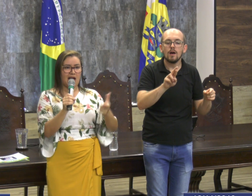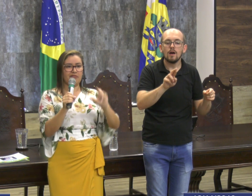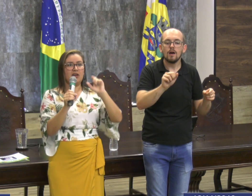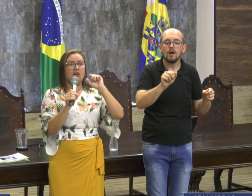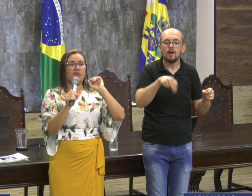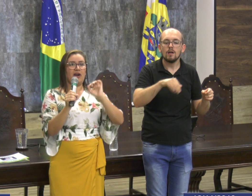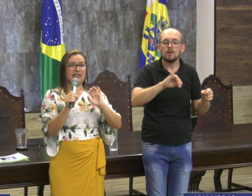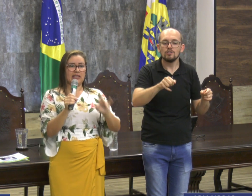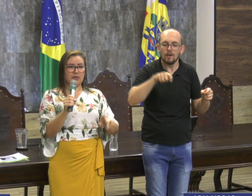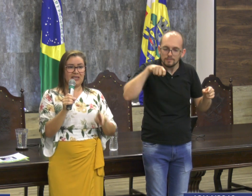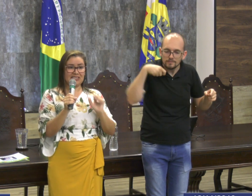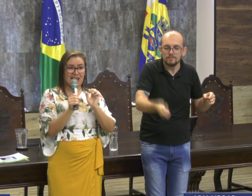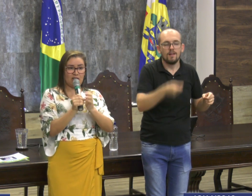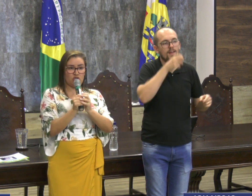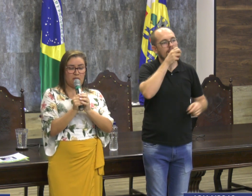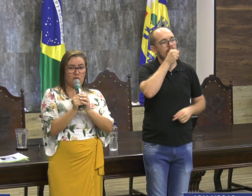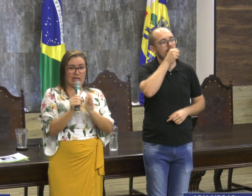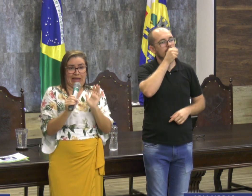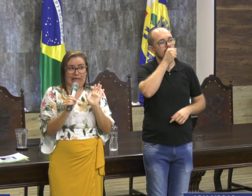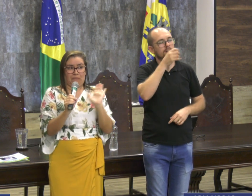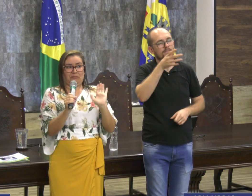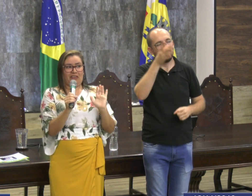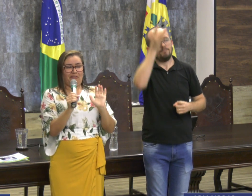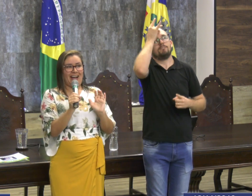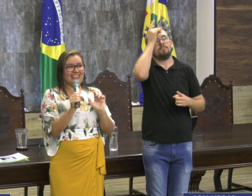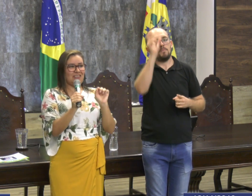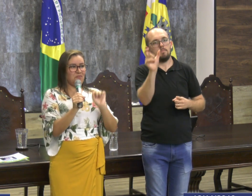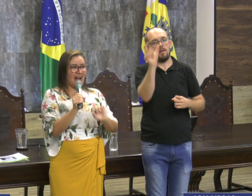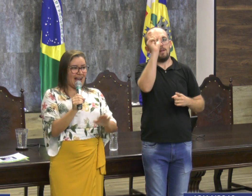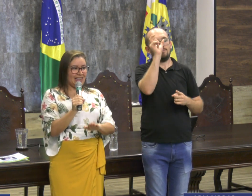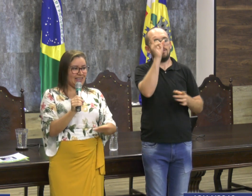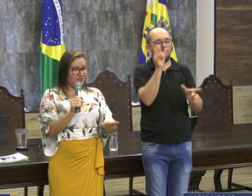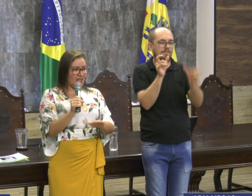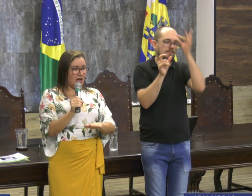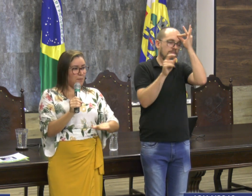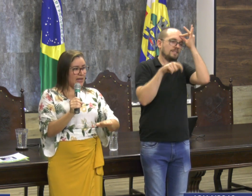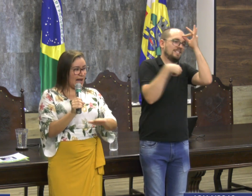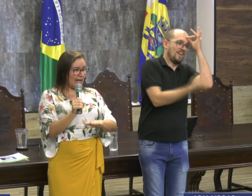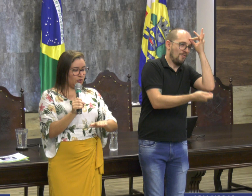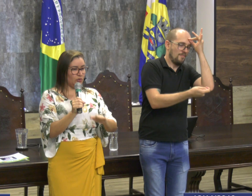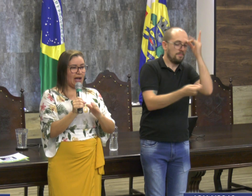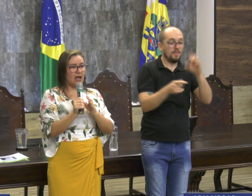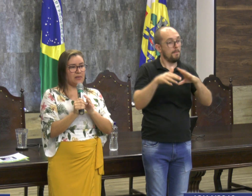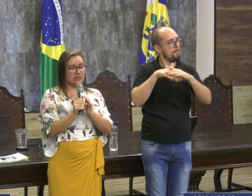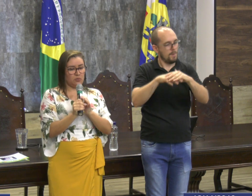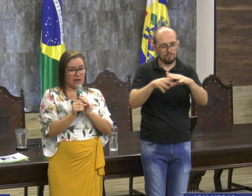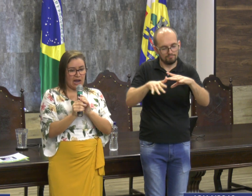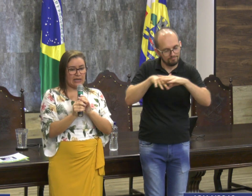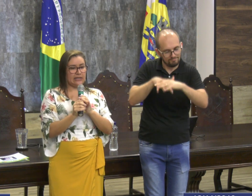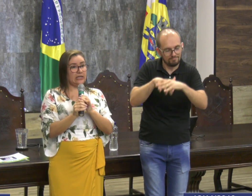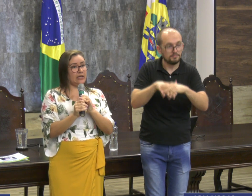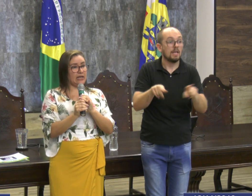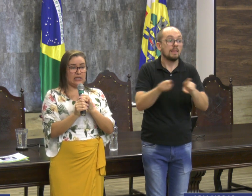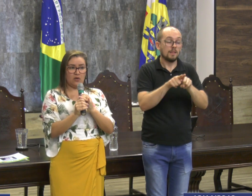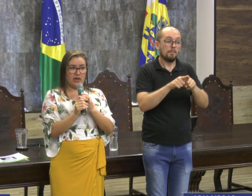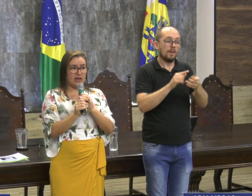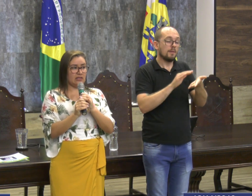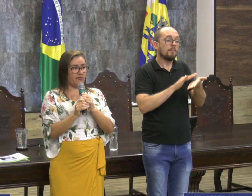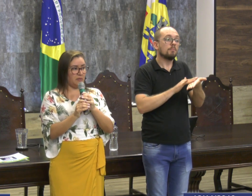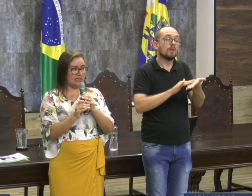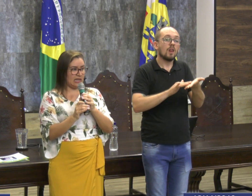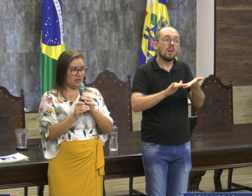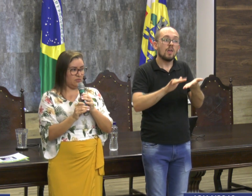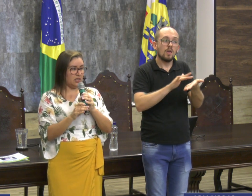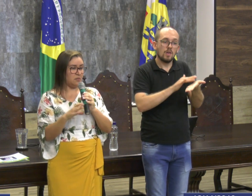a palavra, faz em libras tátil na mão dele, faz em braille ampliado. Mas o braille, ele não é